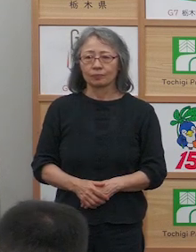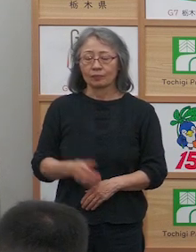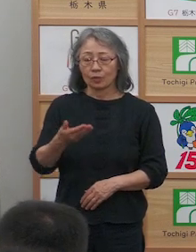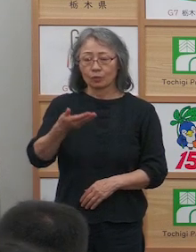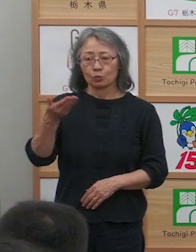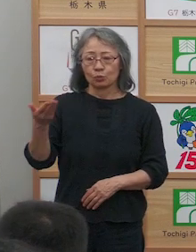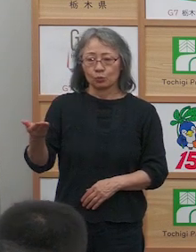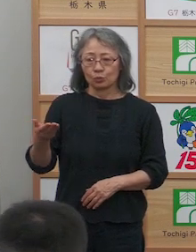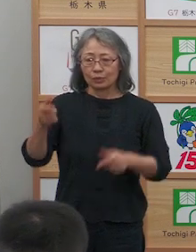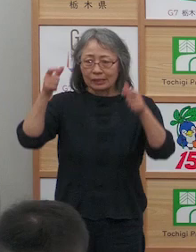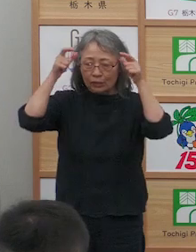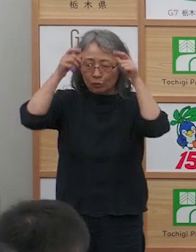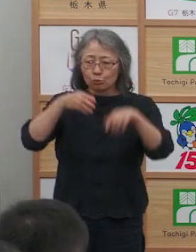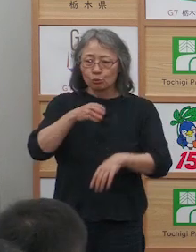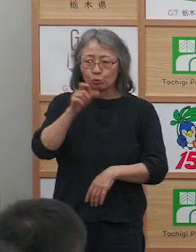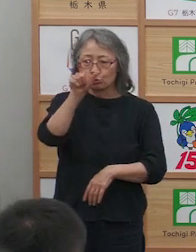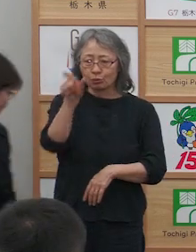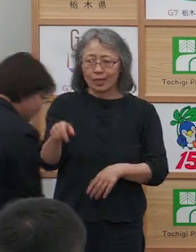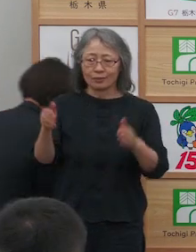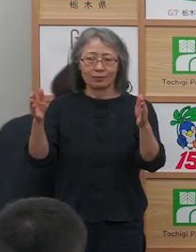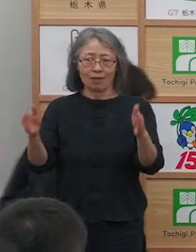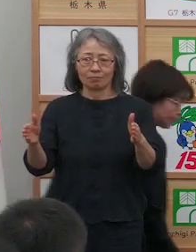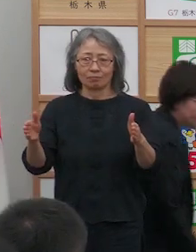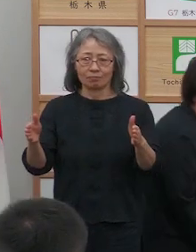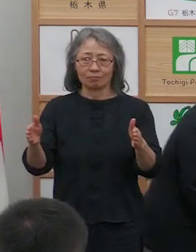に牛乳月間における